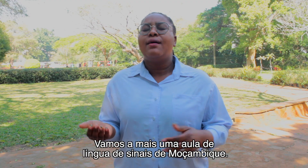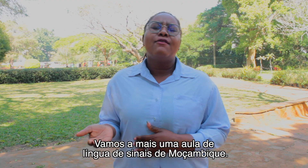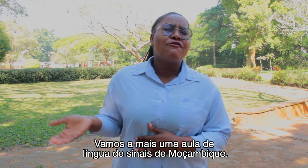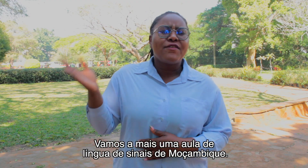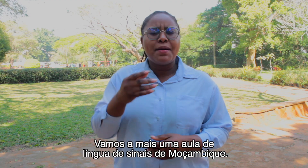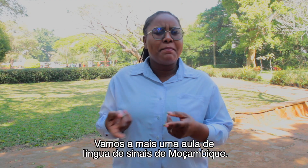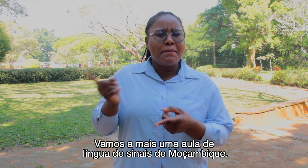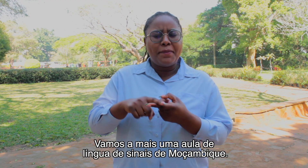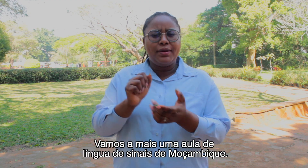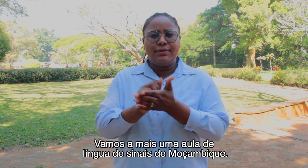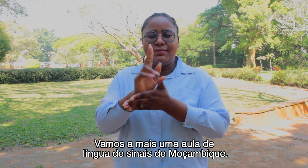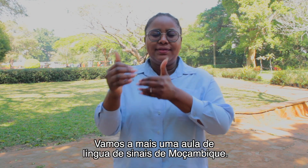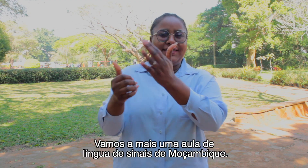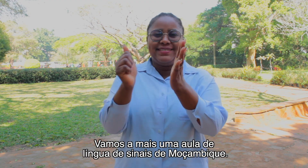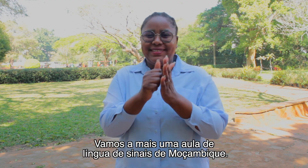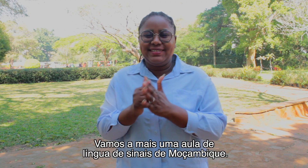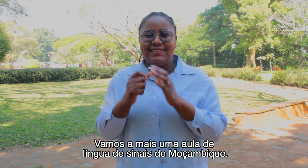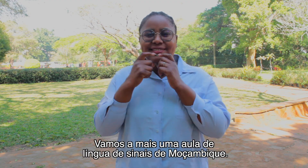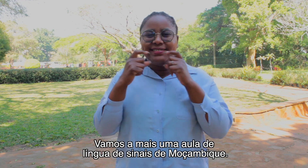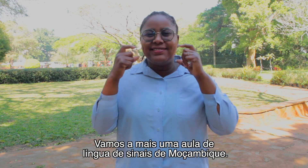Vamos a mais uma aula de língua de sinais de Moçambique.